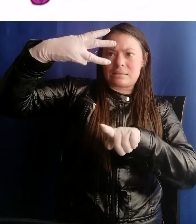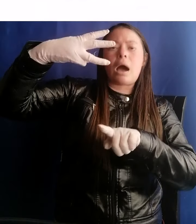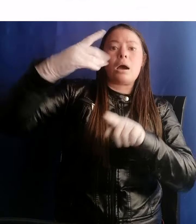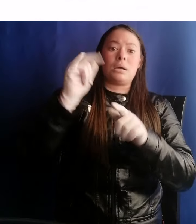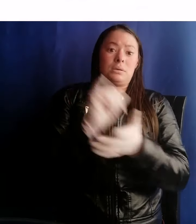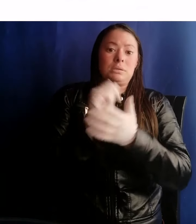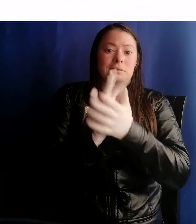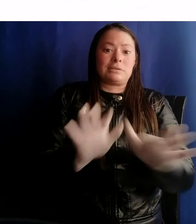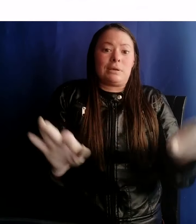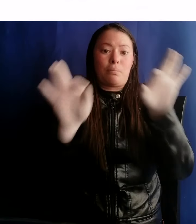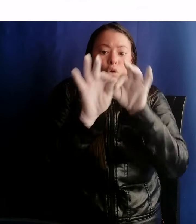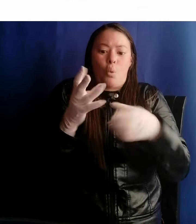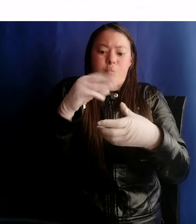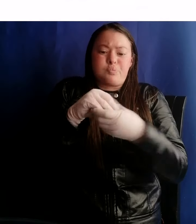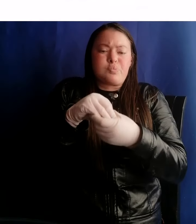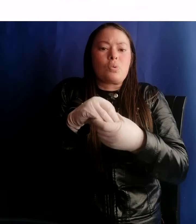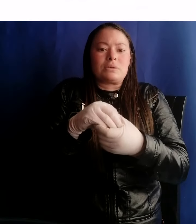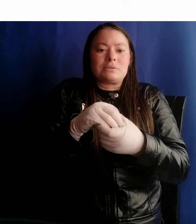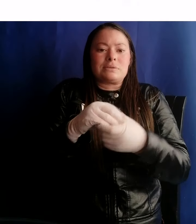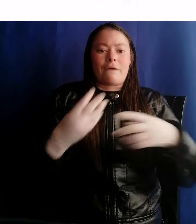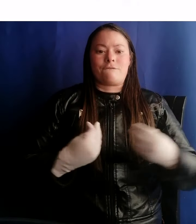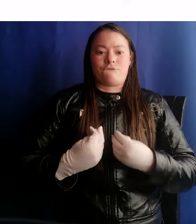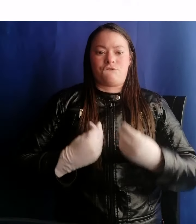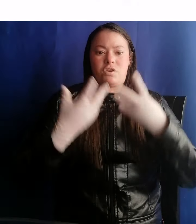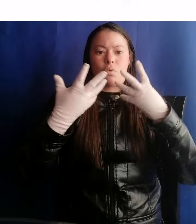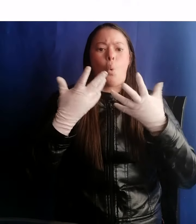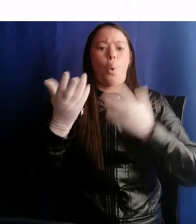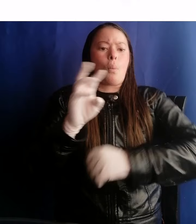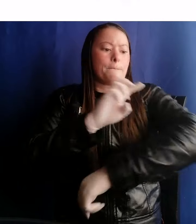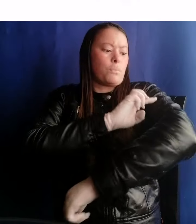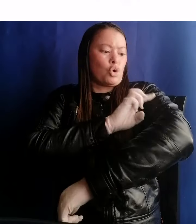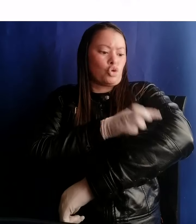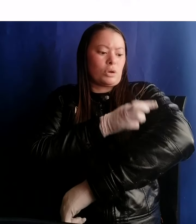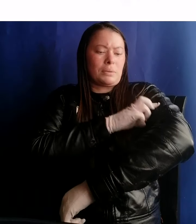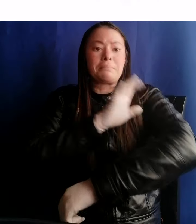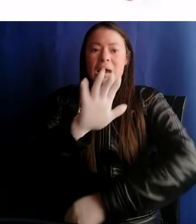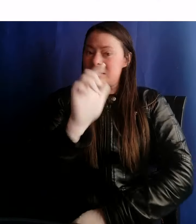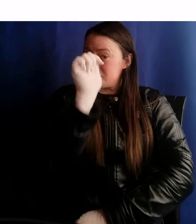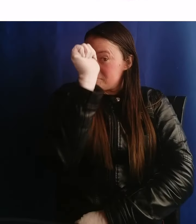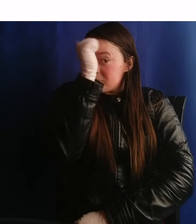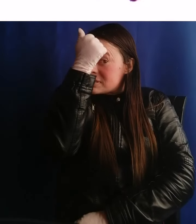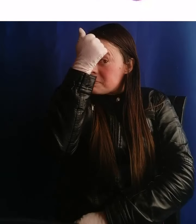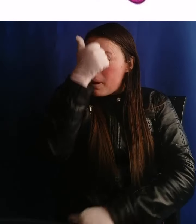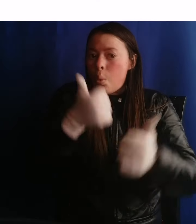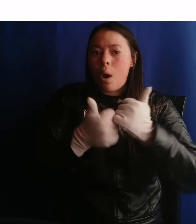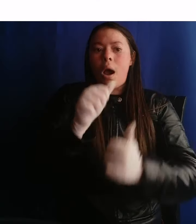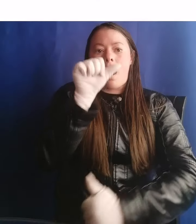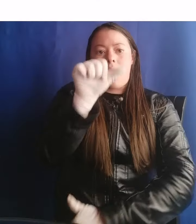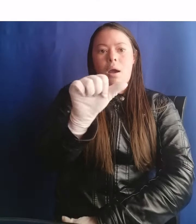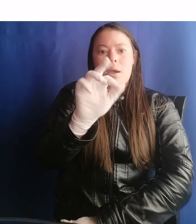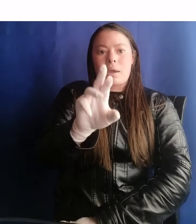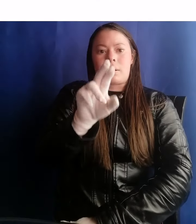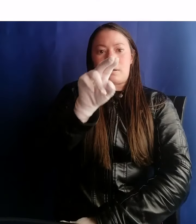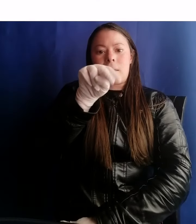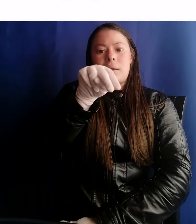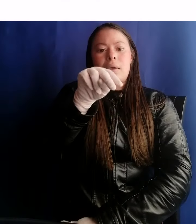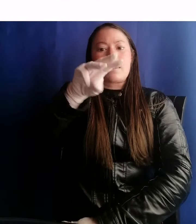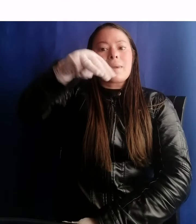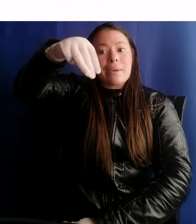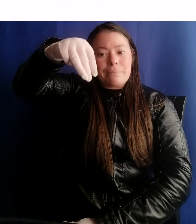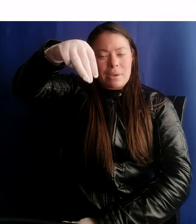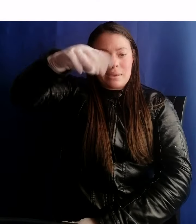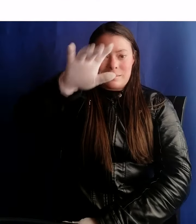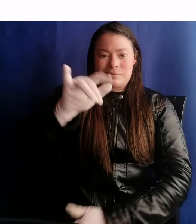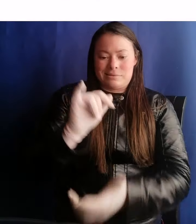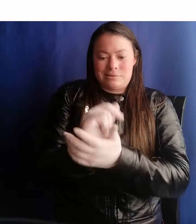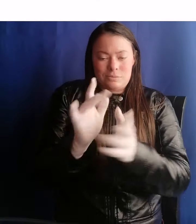Todos estos tipos de ARN son importantes para construir seres vivos a partir de proteínas, pero en la transcripción el protagonista es